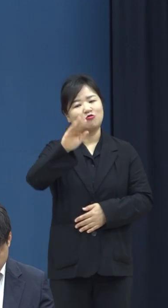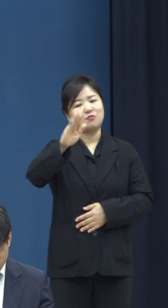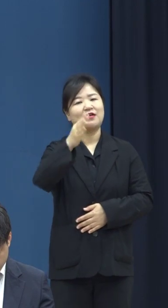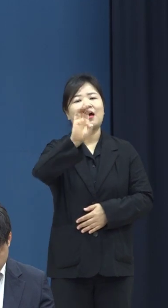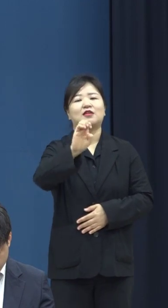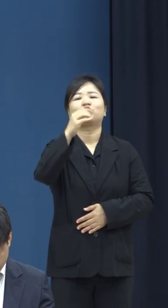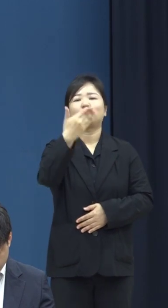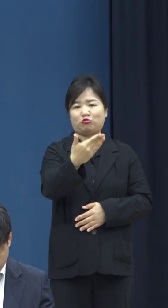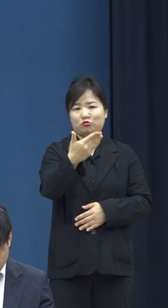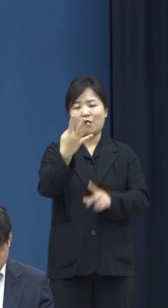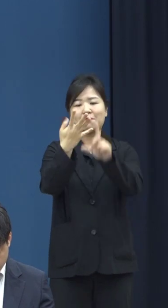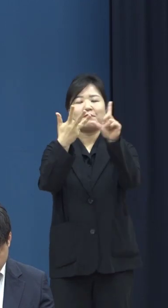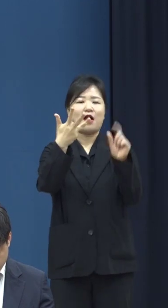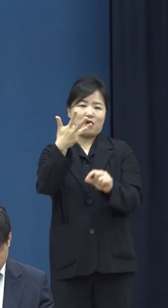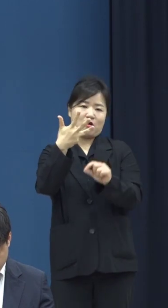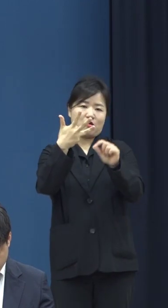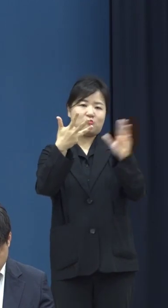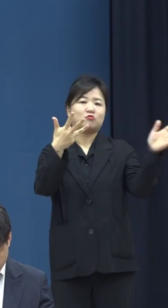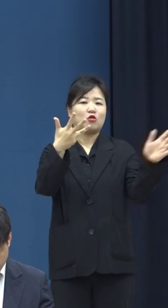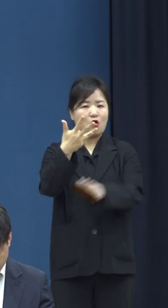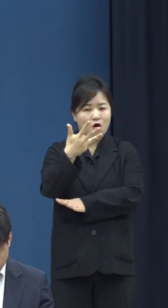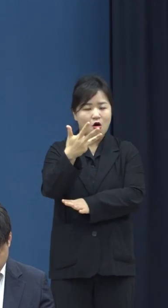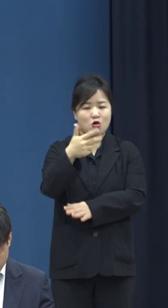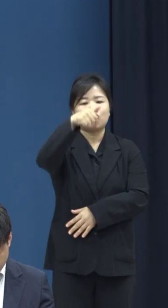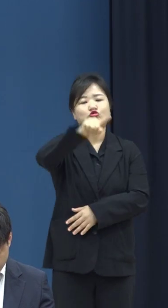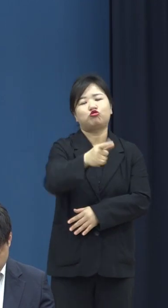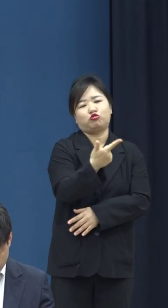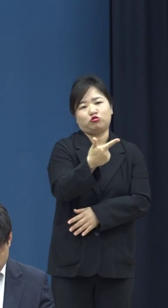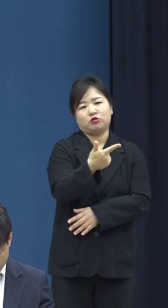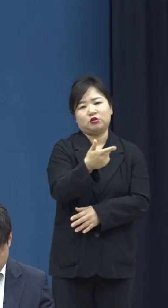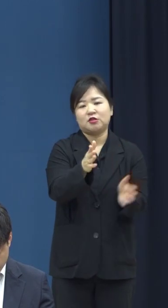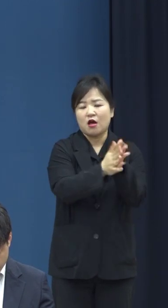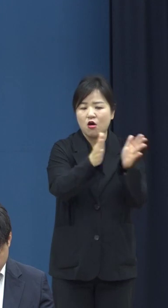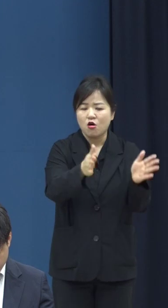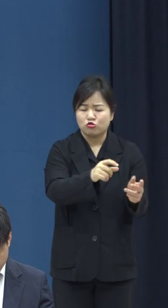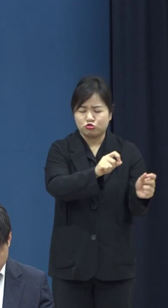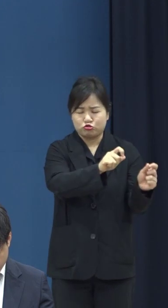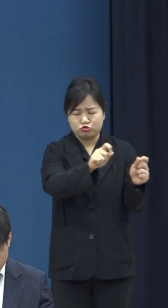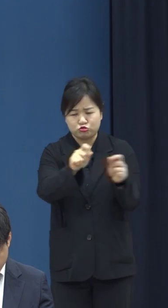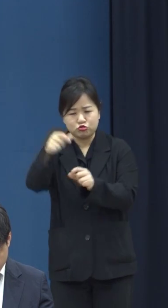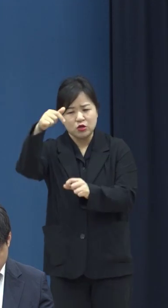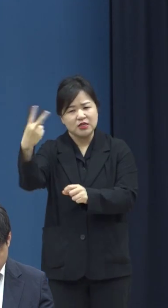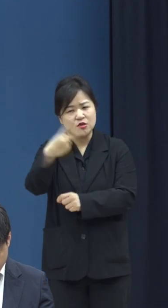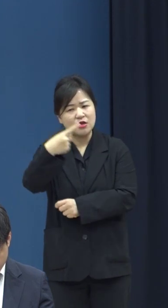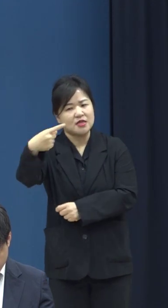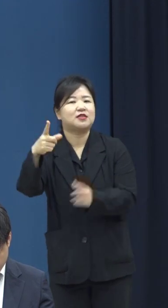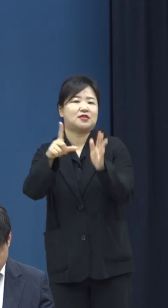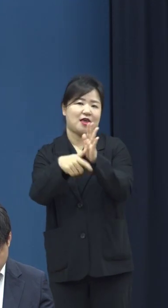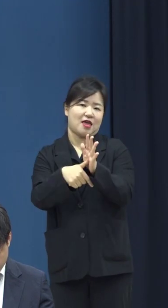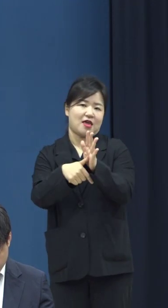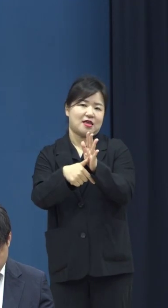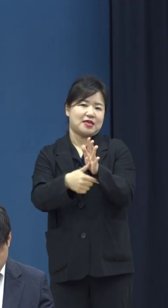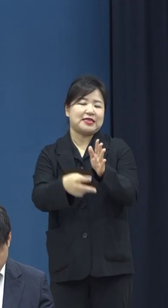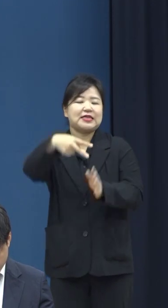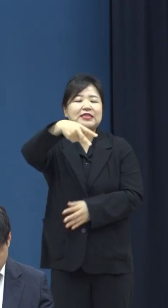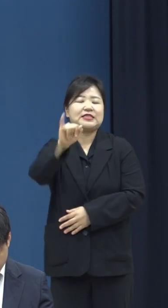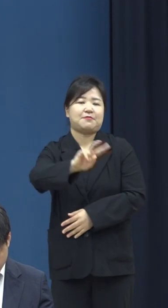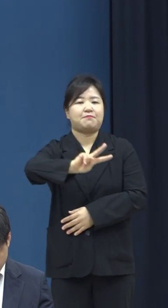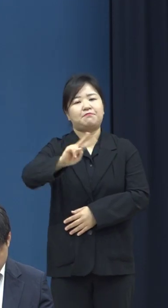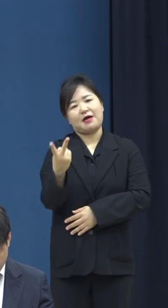1949년도 8월에 화성군으로 개편돼서 쭉 군으로 있다가 2001년도에 화성시가